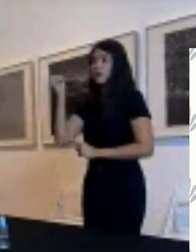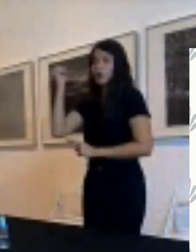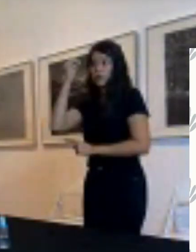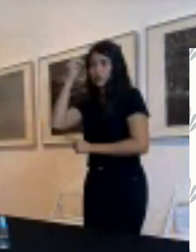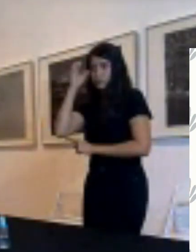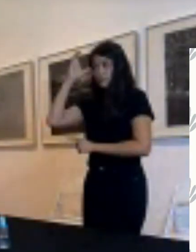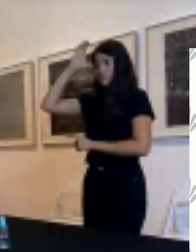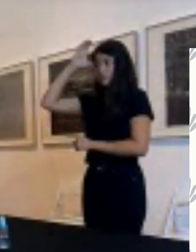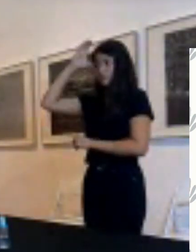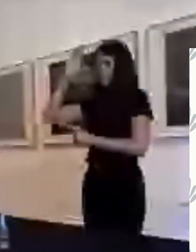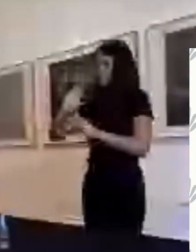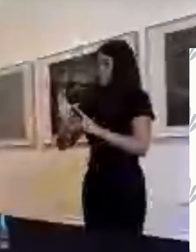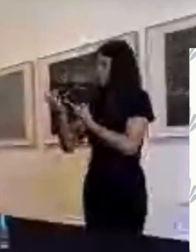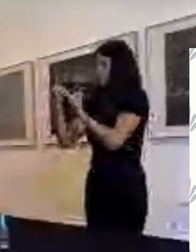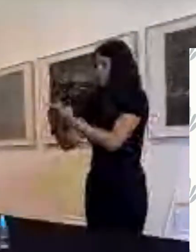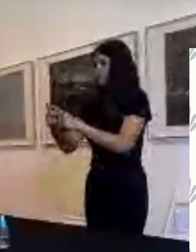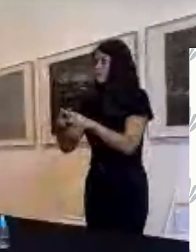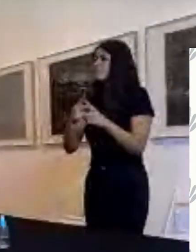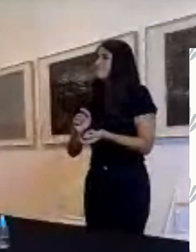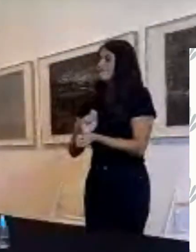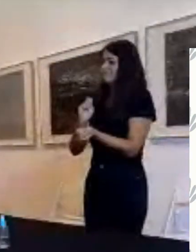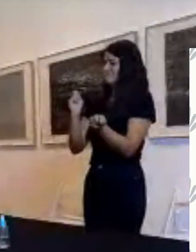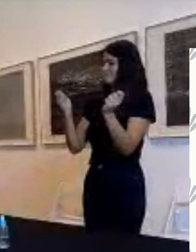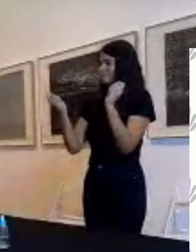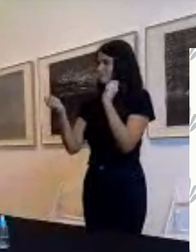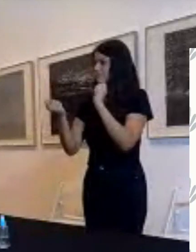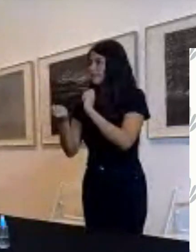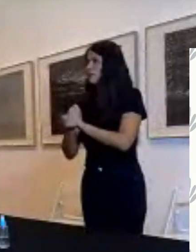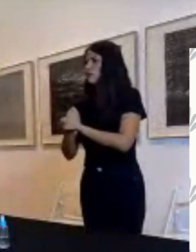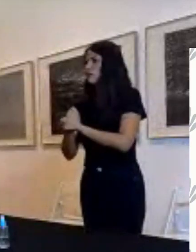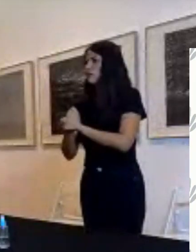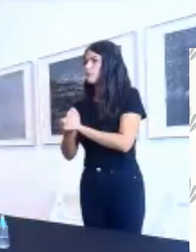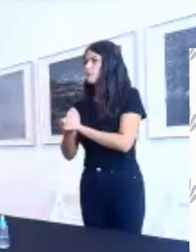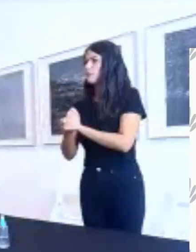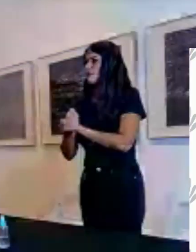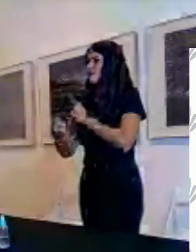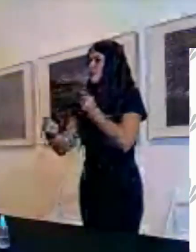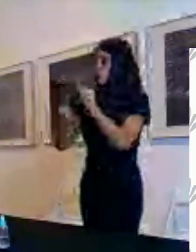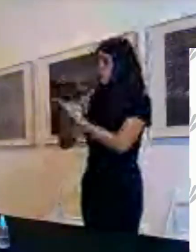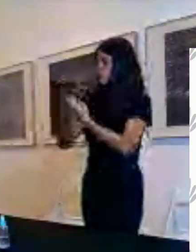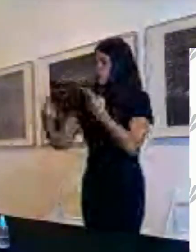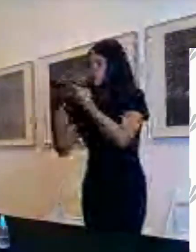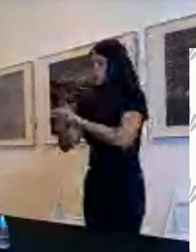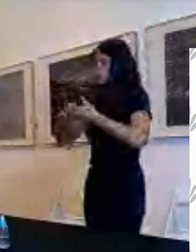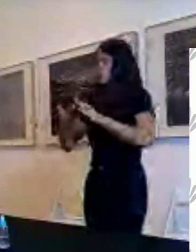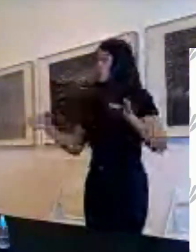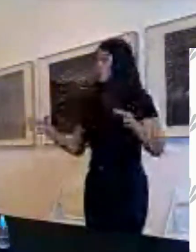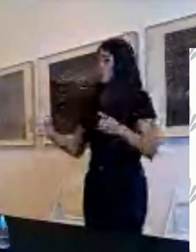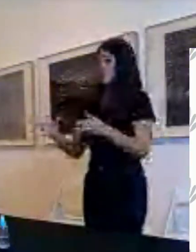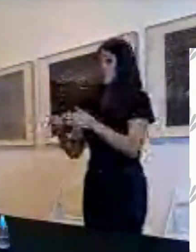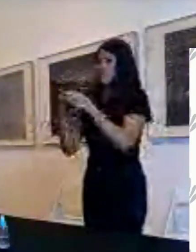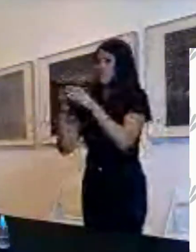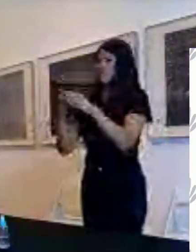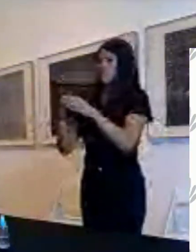importante también, que se transforma en un diálogo en comunidad, en un enriquecimiento,